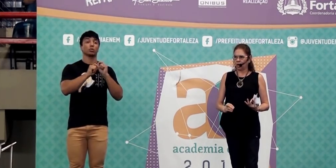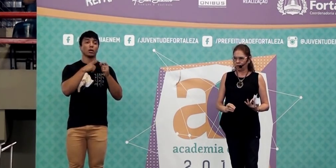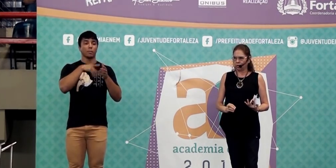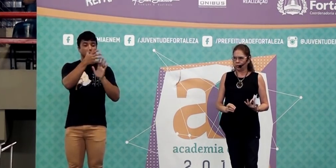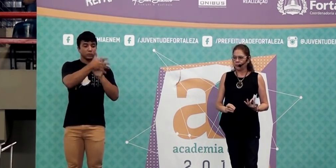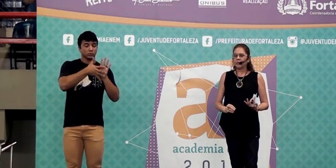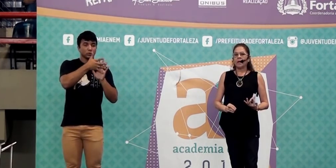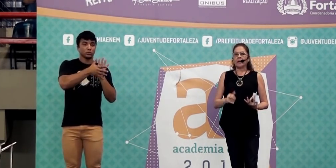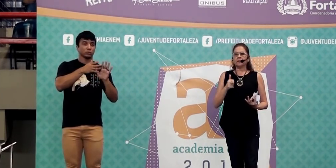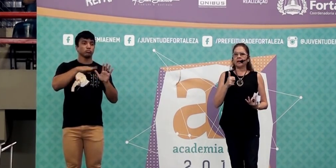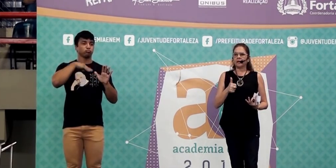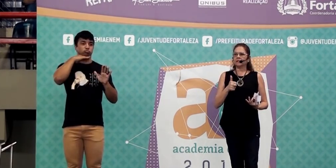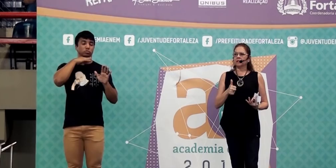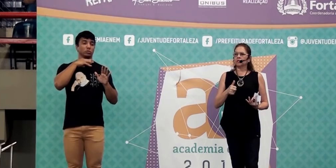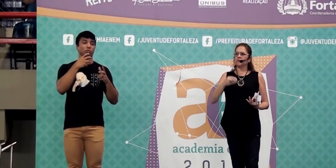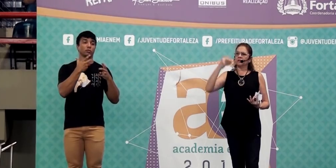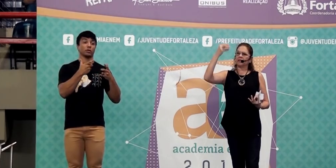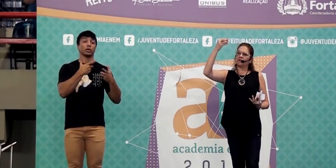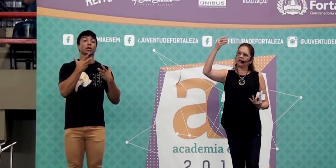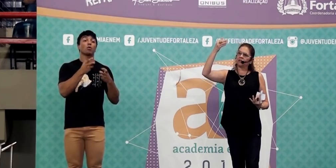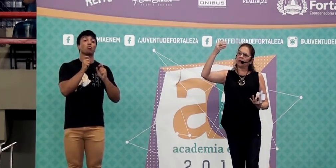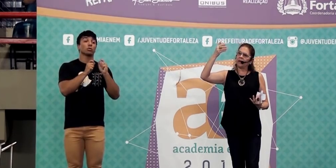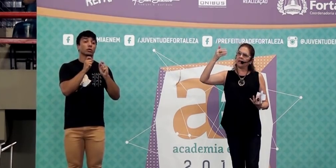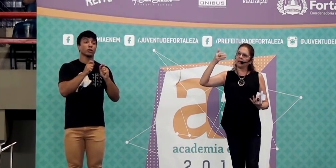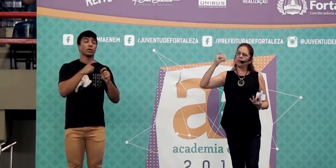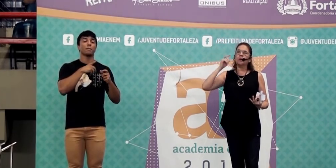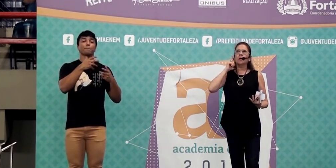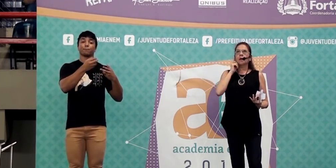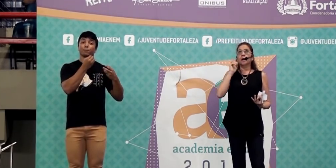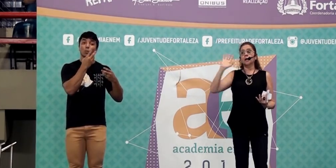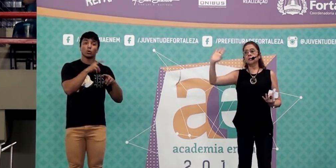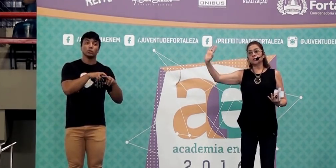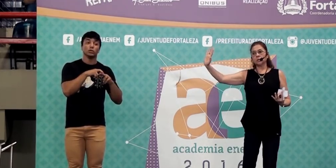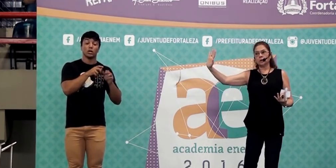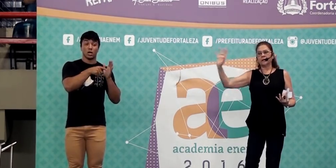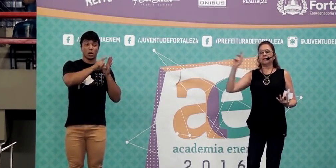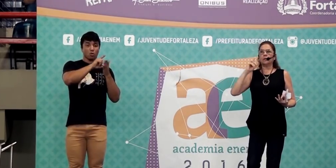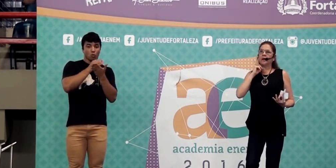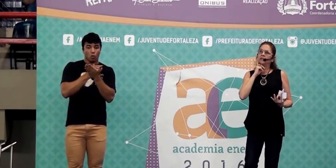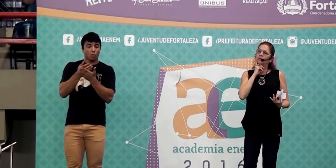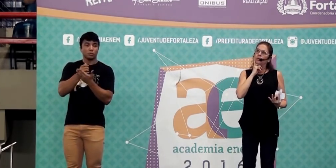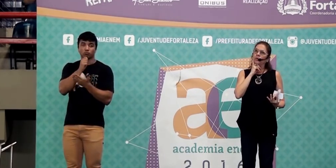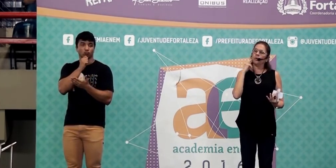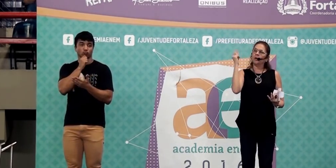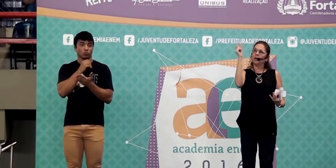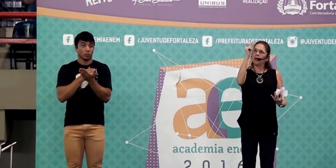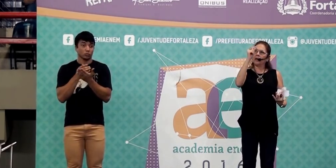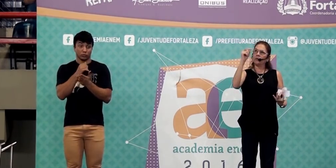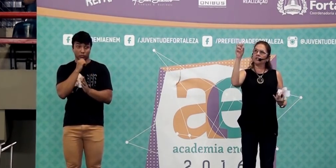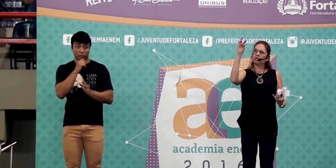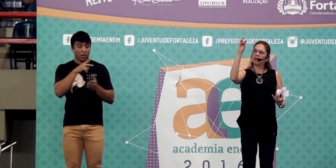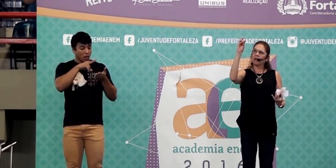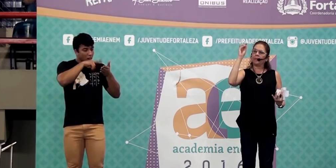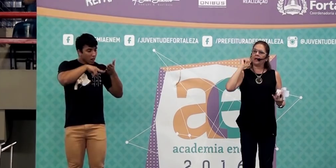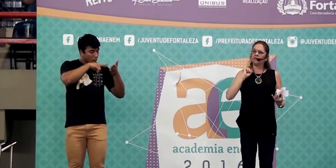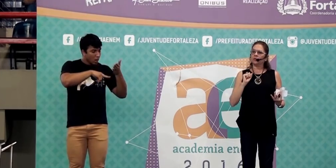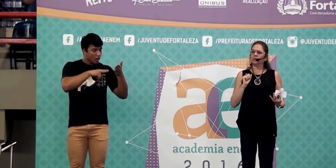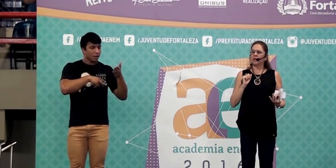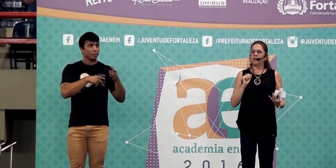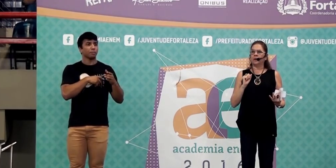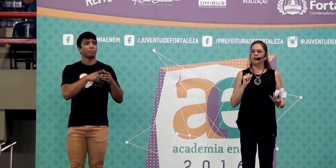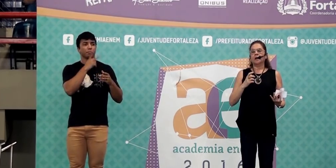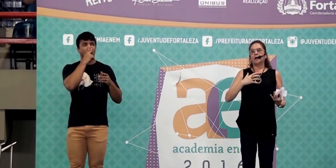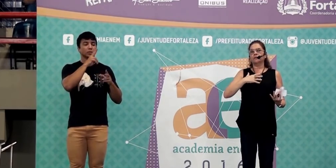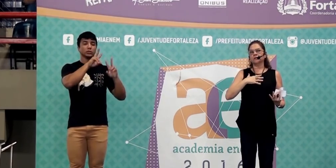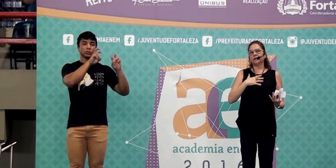torna monótono. É interessante que você faça um elenco. Antes de começar o rascunho, leu que tinha aquela palavra